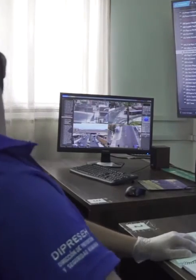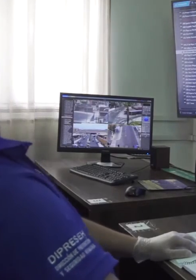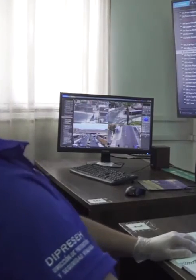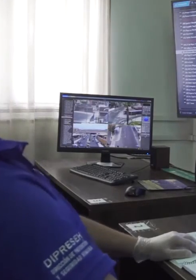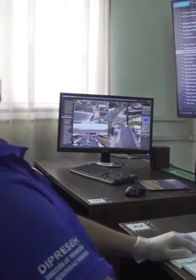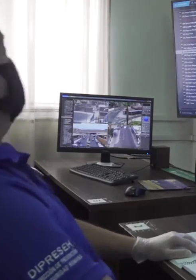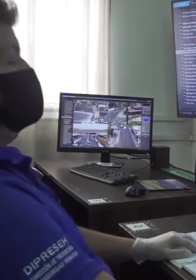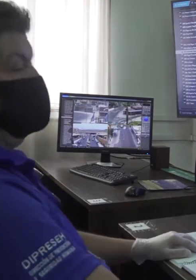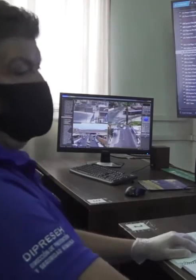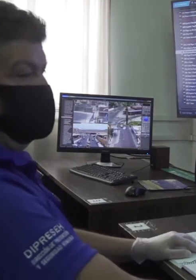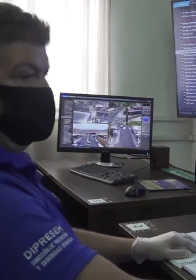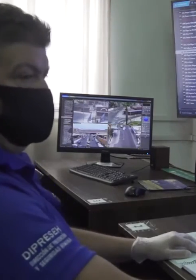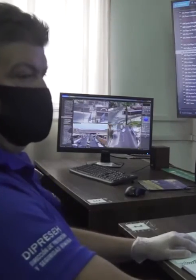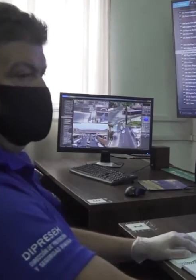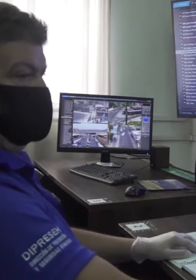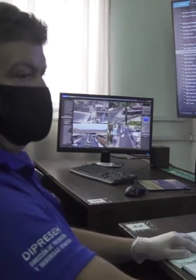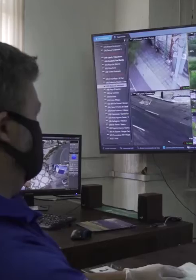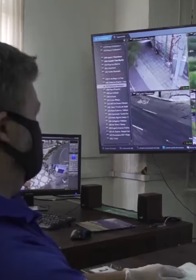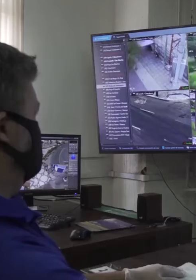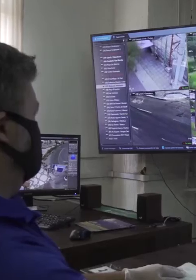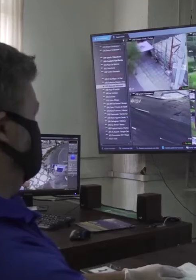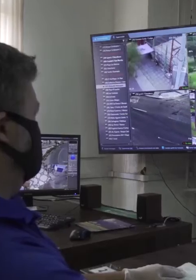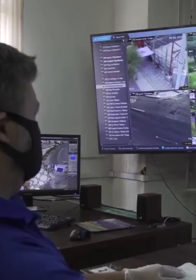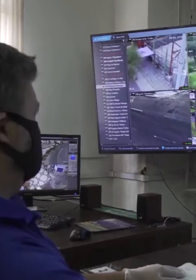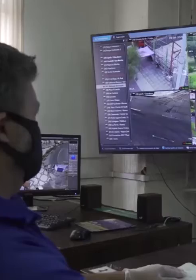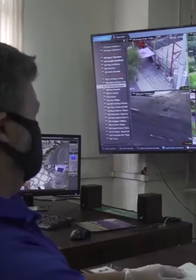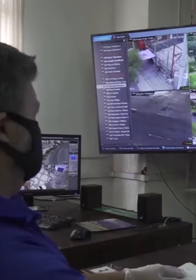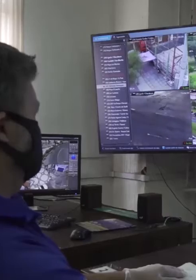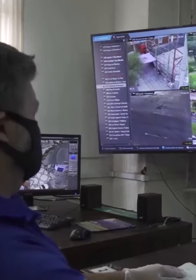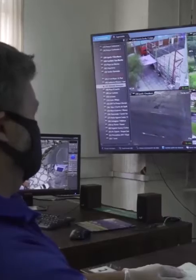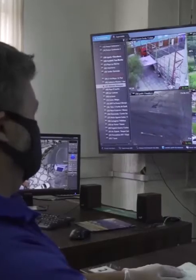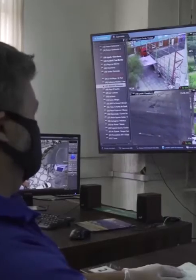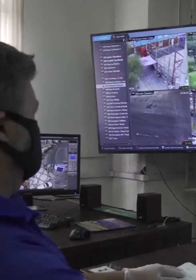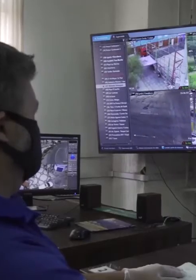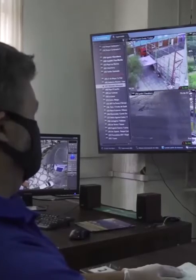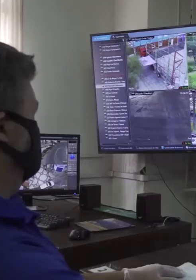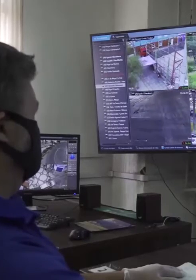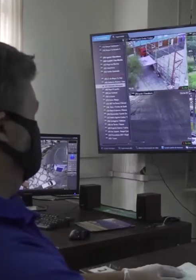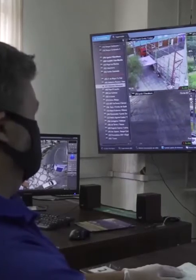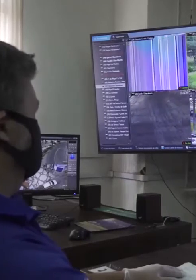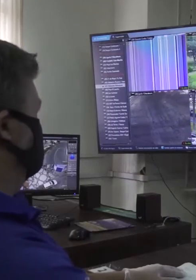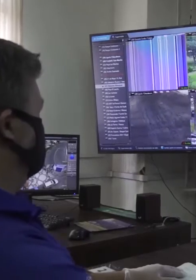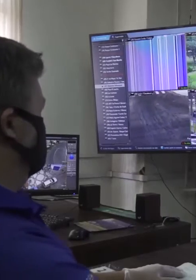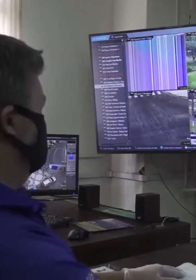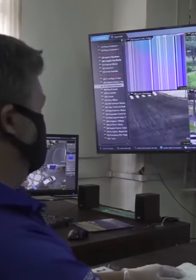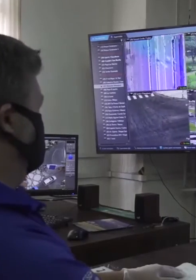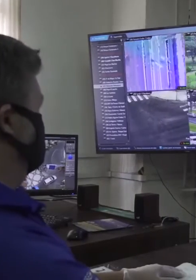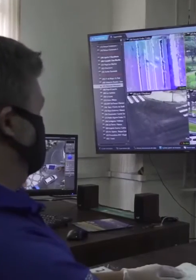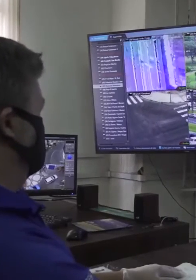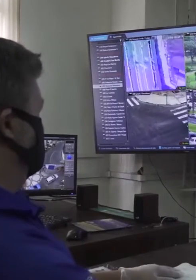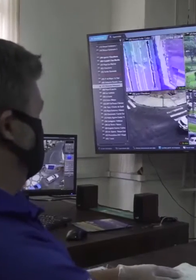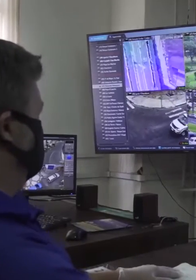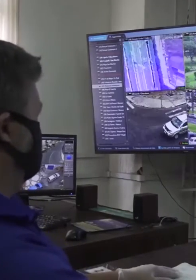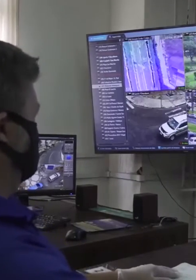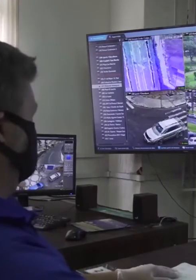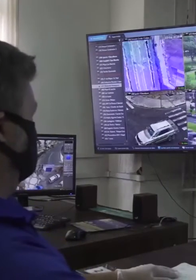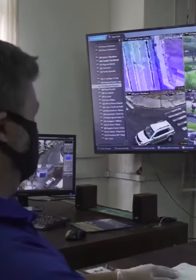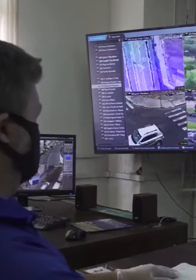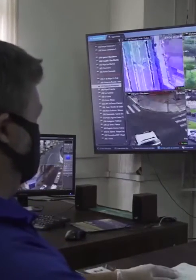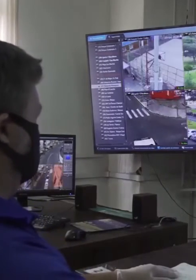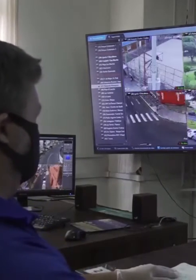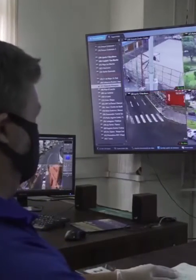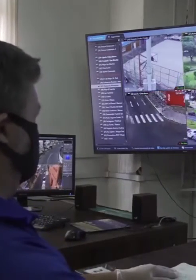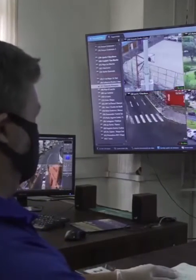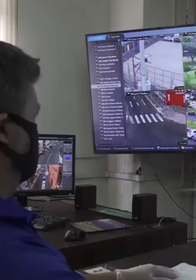de las policías, fiscalías o tribunales de justicia, como indica el Consejo para la Transparencia. Cabe destacar que el